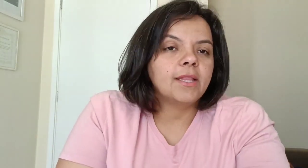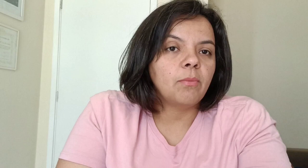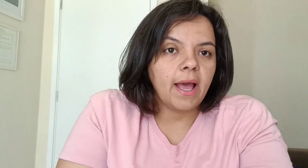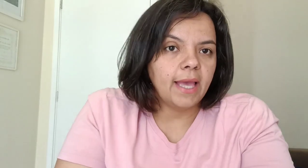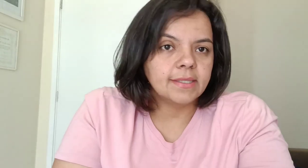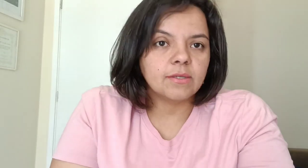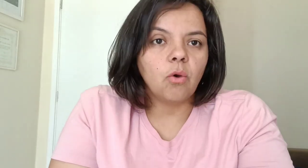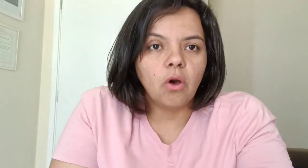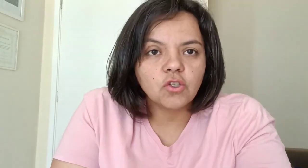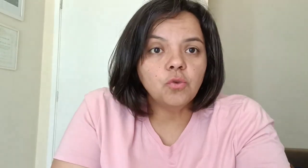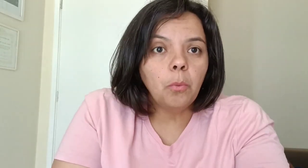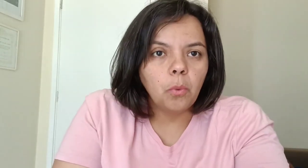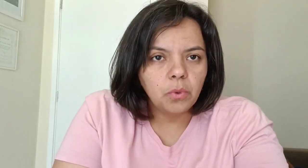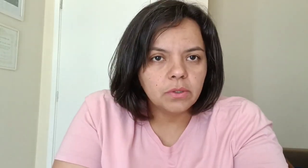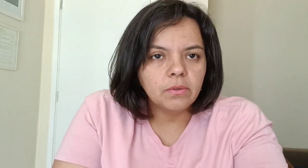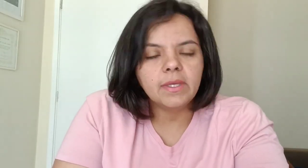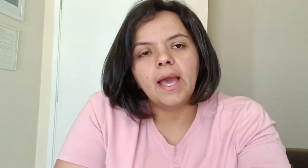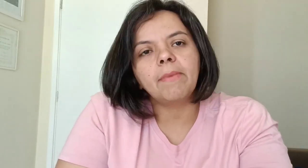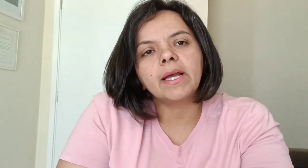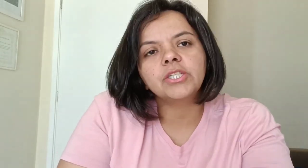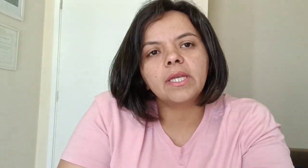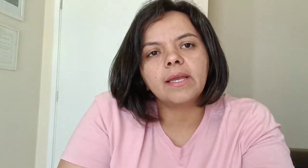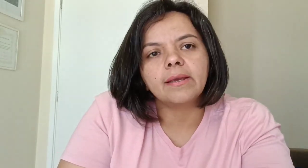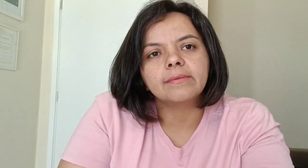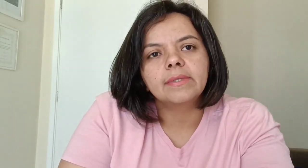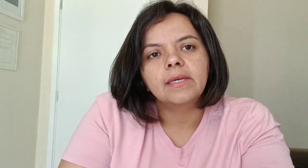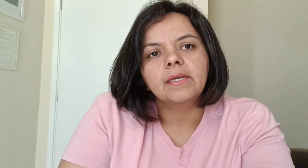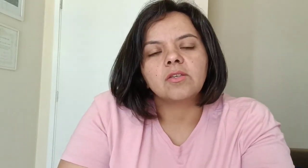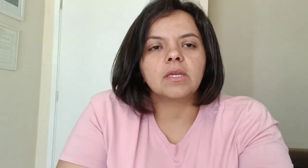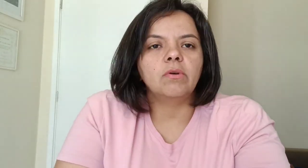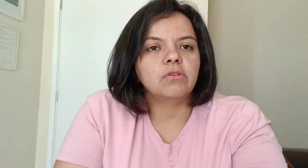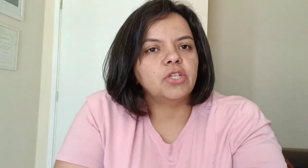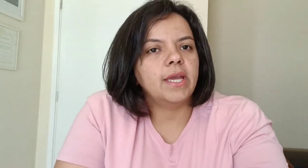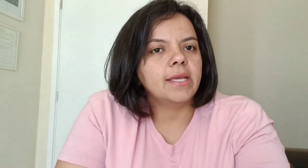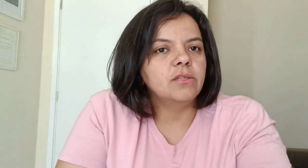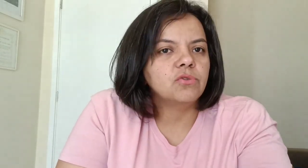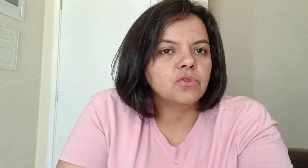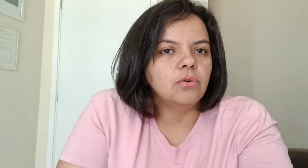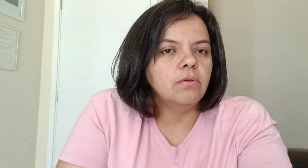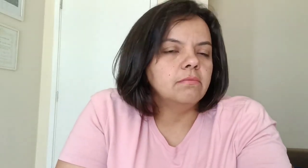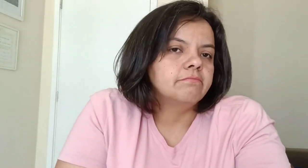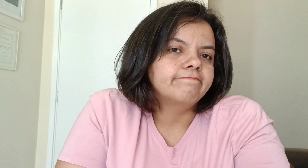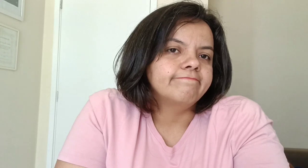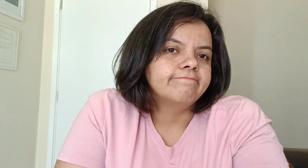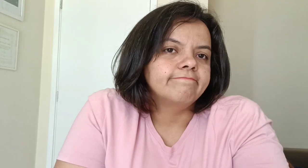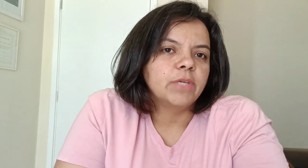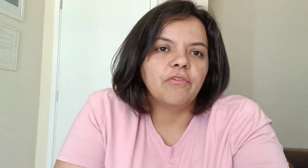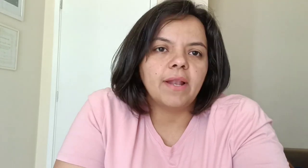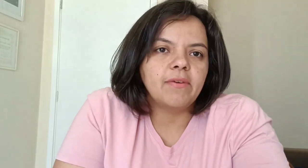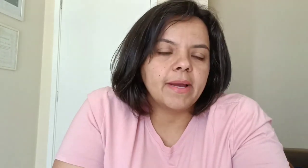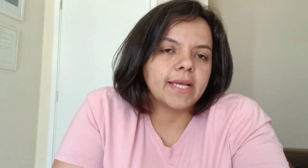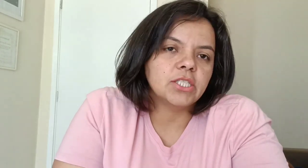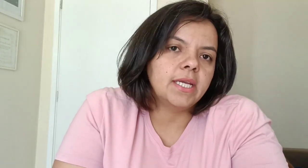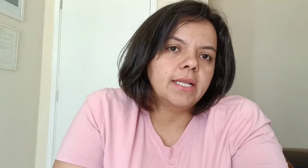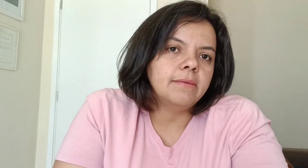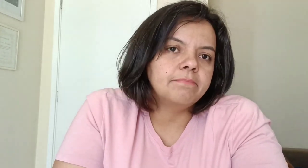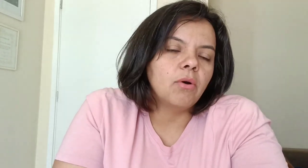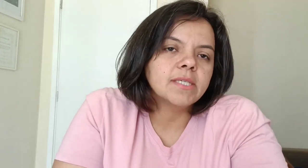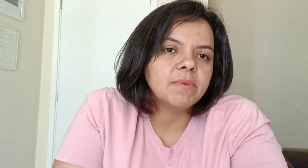tem uma raiz que eu gosto muito, que é a macaxeira. Só que quando eu cheguei aqui no sul, eu falava macaxeira, poucas